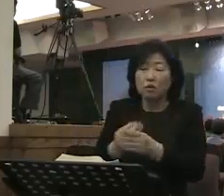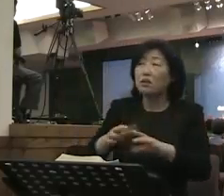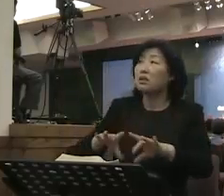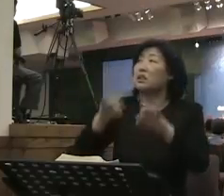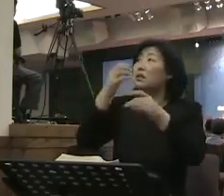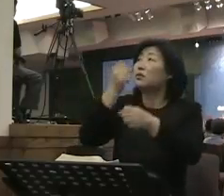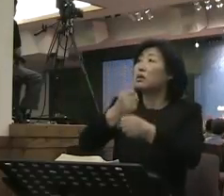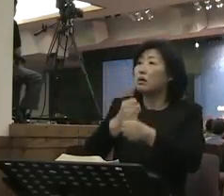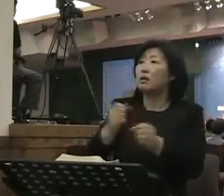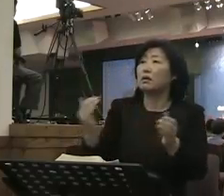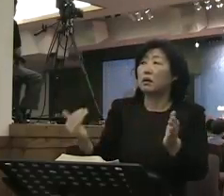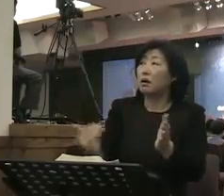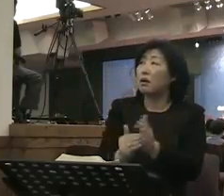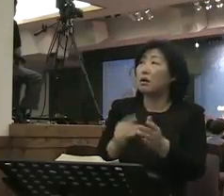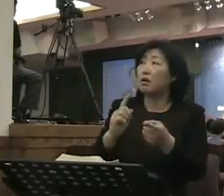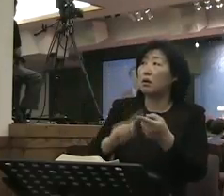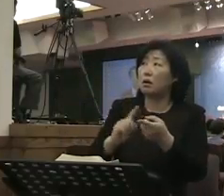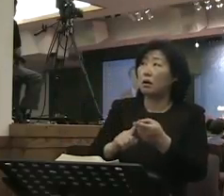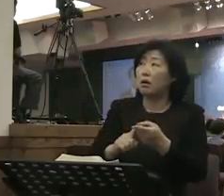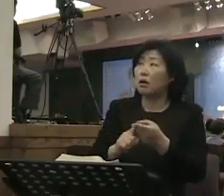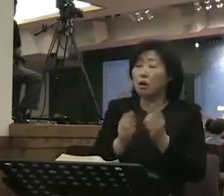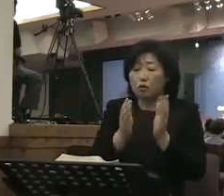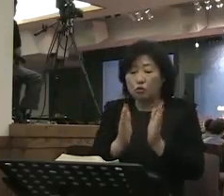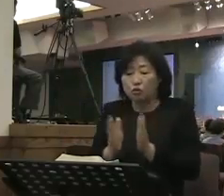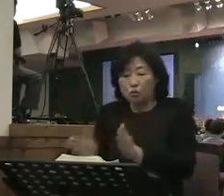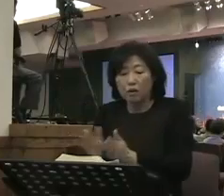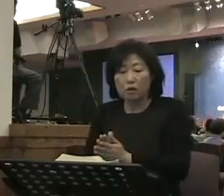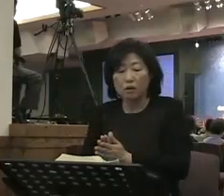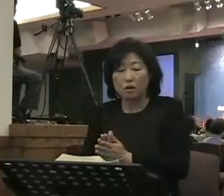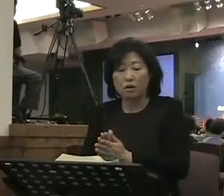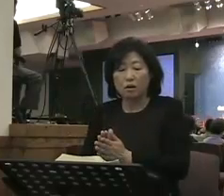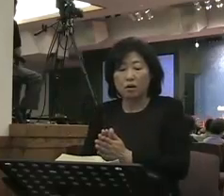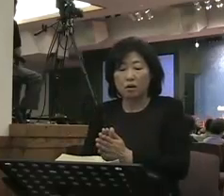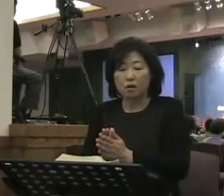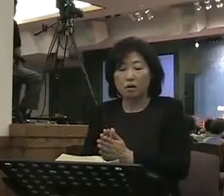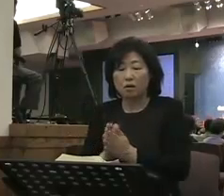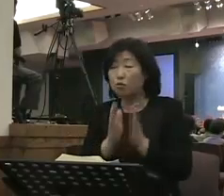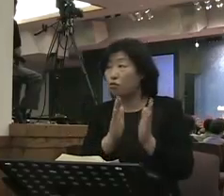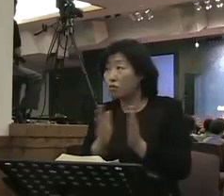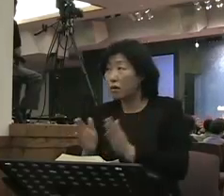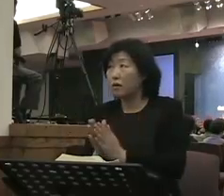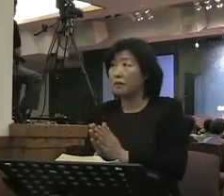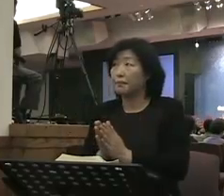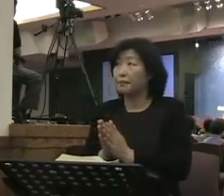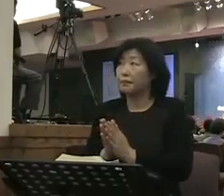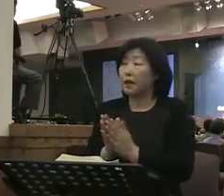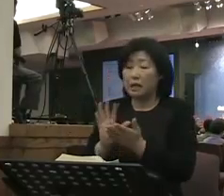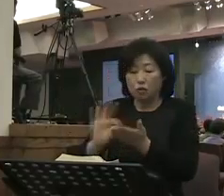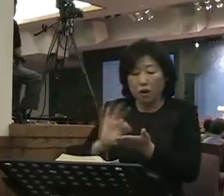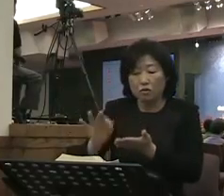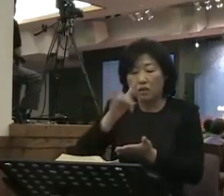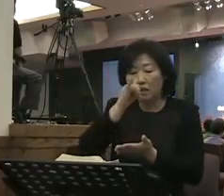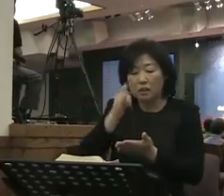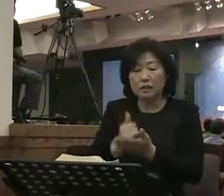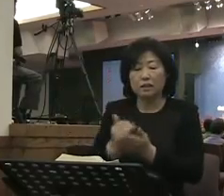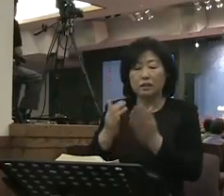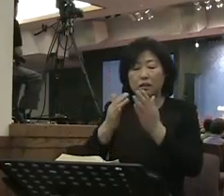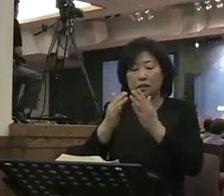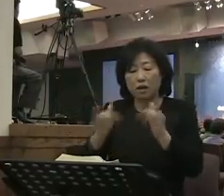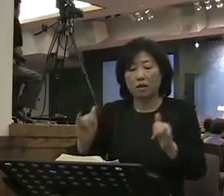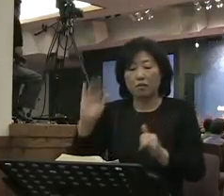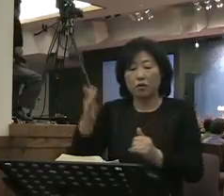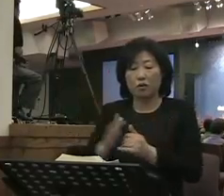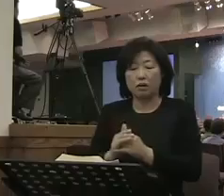창조하셨는데, 중요한 것은 하나님께 사용받을 수 있는 사람들이 되어야 한다는 것입니다. 아무리 하나님의 꿈이